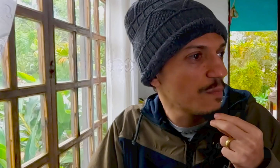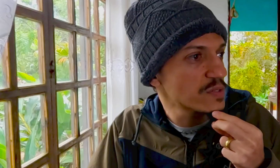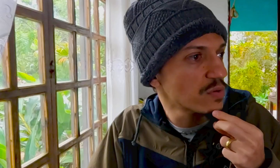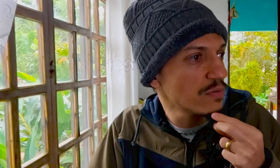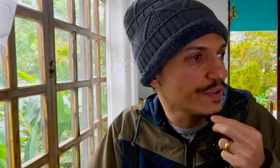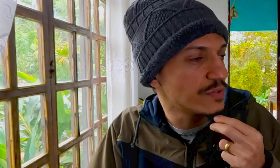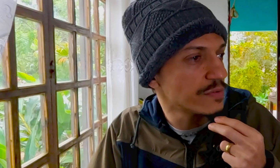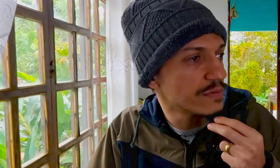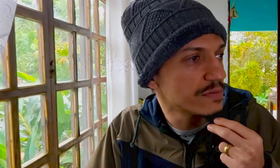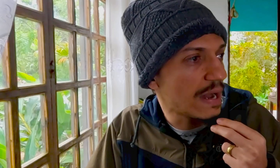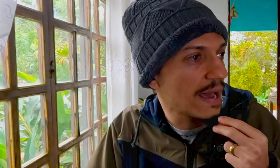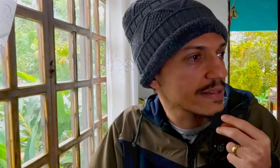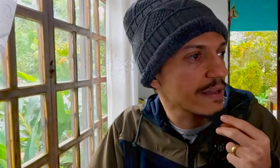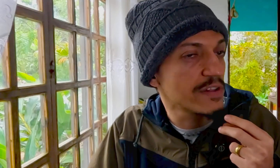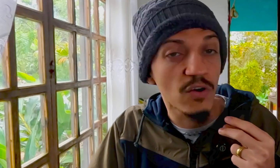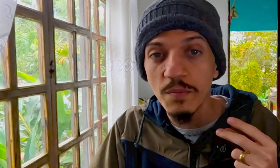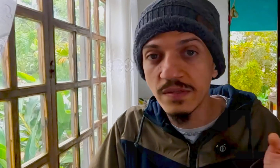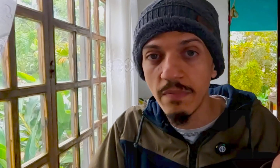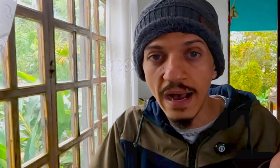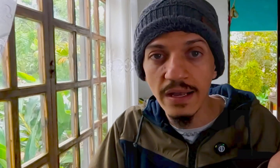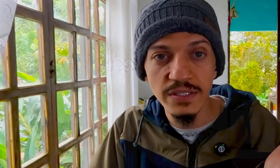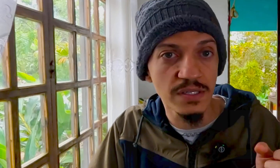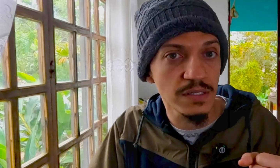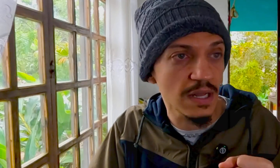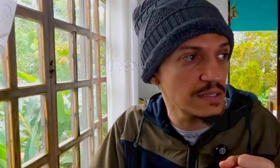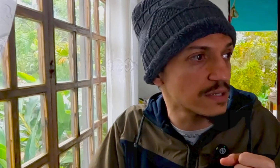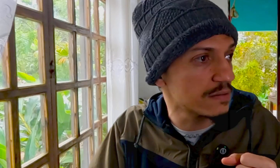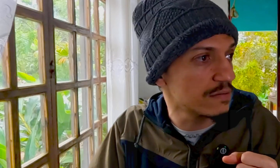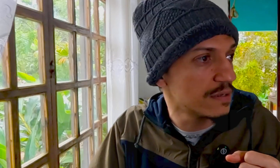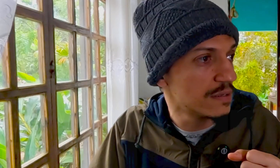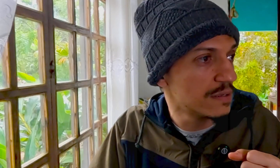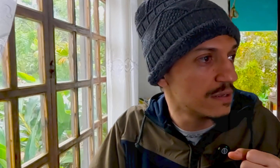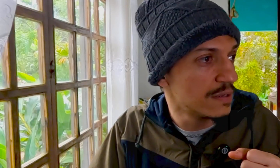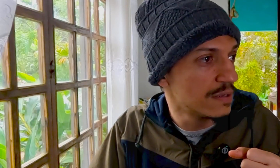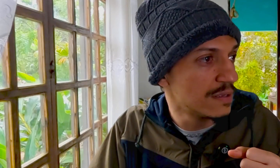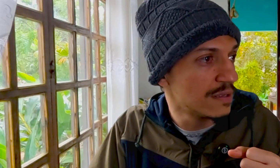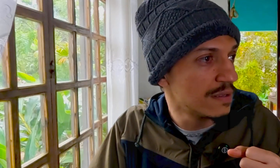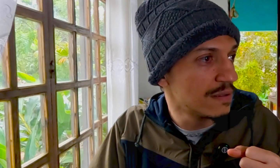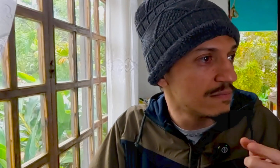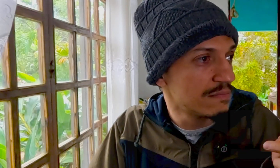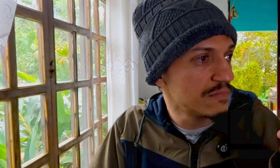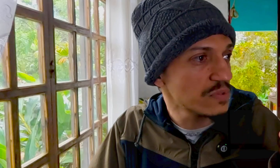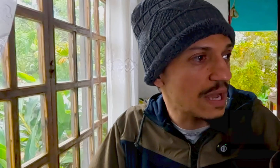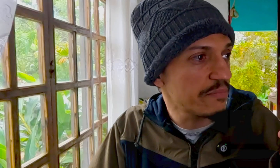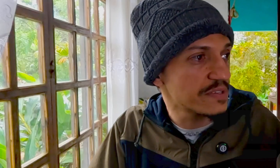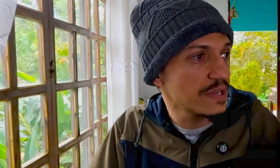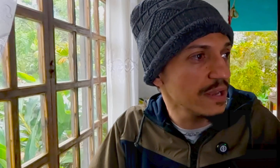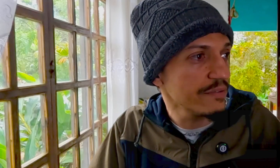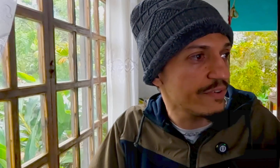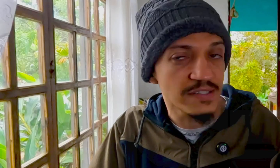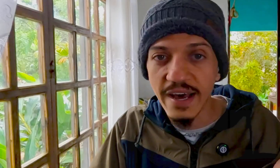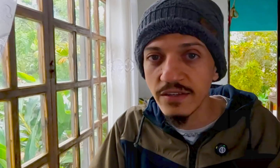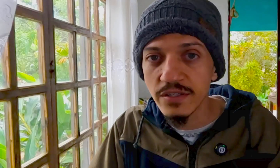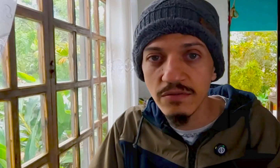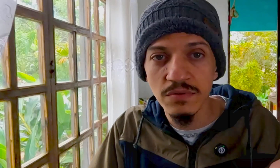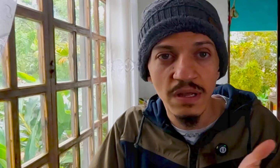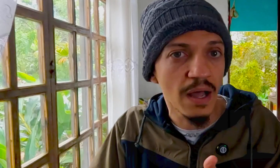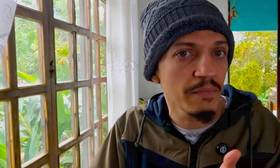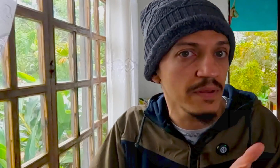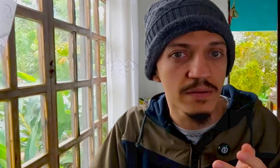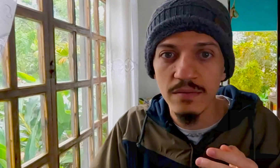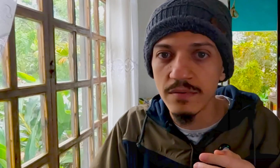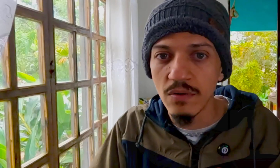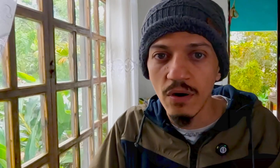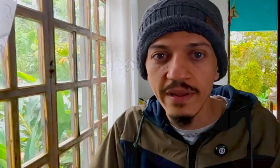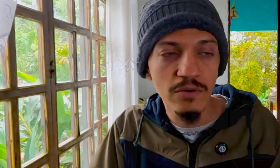Aí começou o vídeo. Aí ela está vendo algumas imagens e sinalizando. Não sabe fazer, faz cara de que não